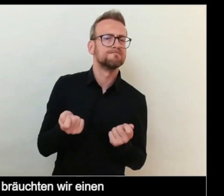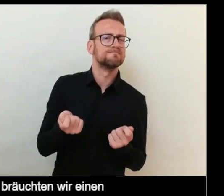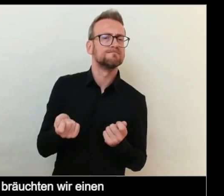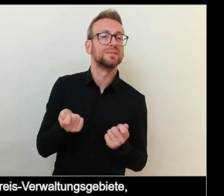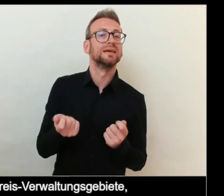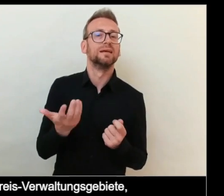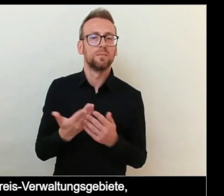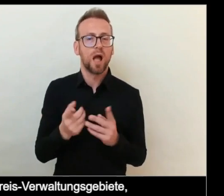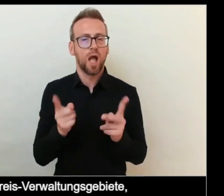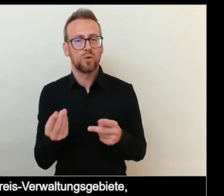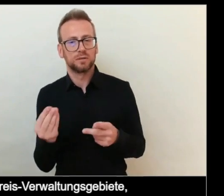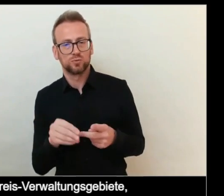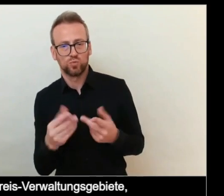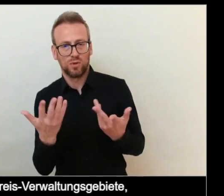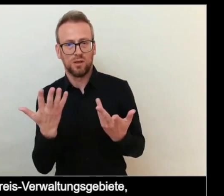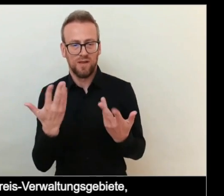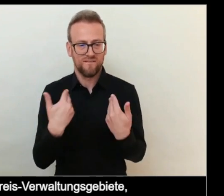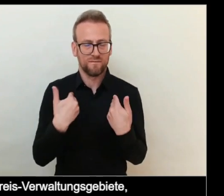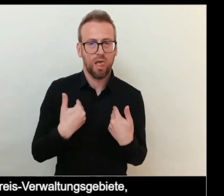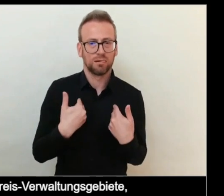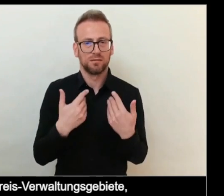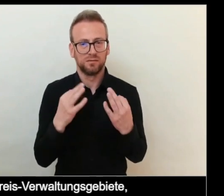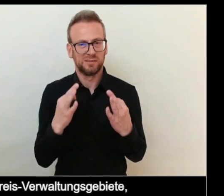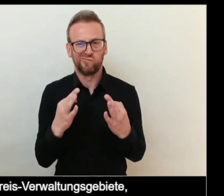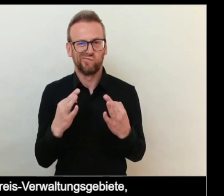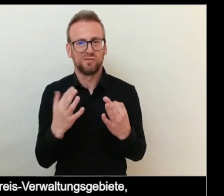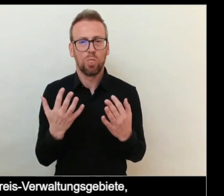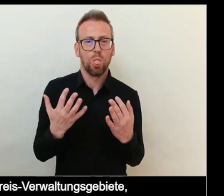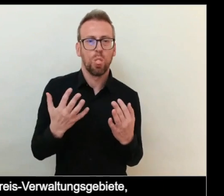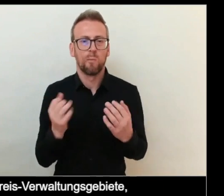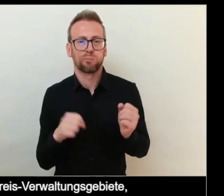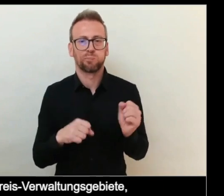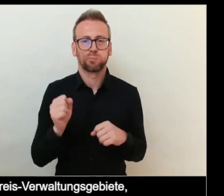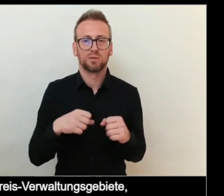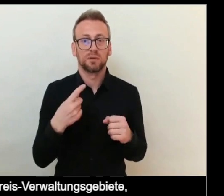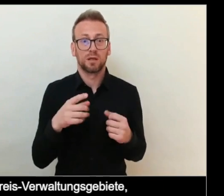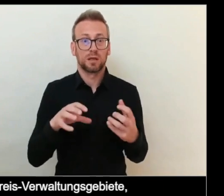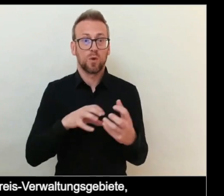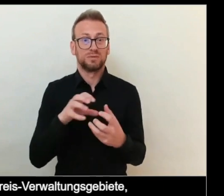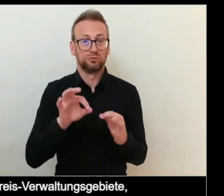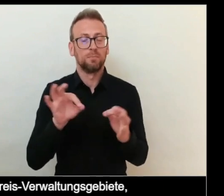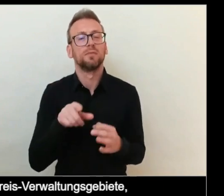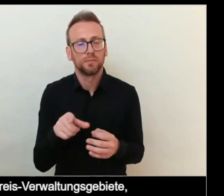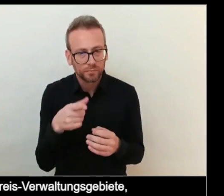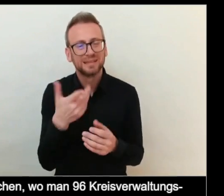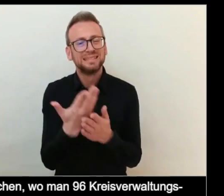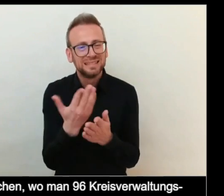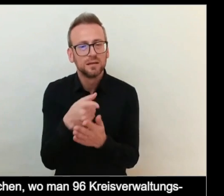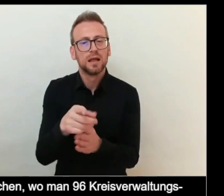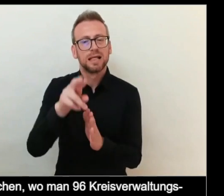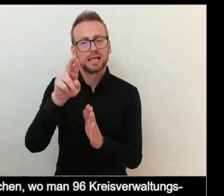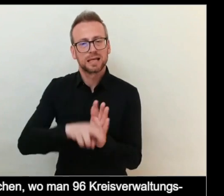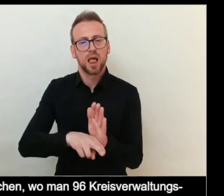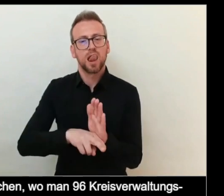heißt, in diesem Instrument, das uns der Bund gibt, ist eigentlich schon seine Nichtanwendbarkeit angelegt und das ist dieser